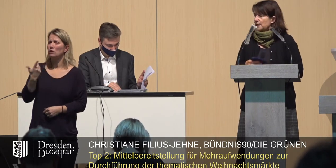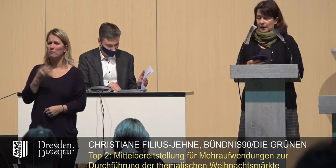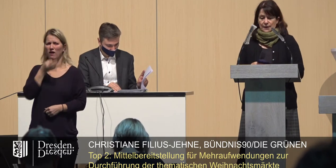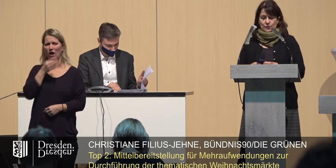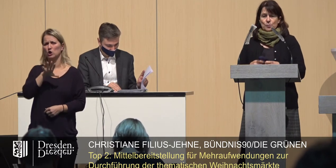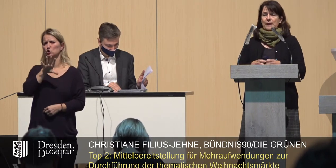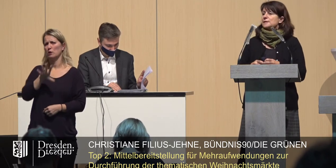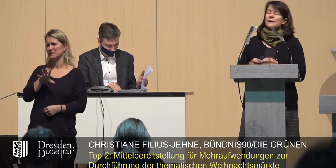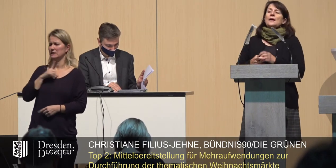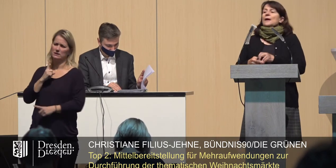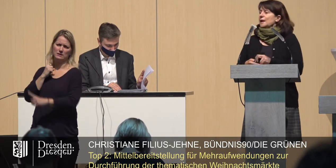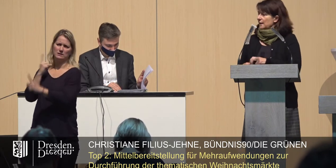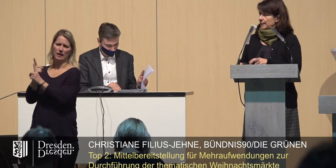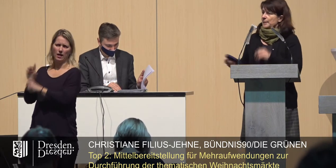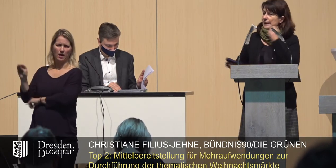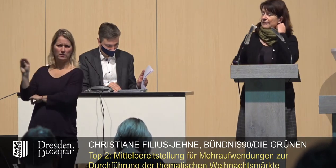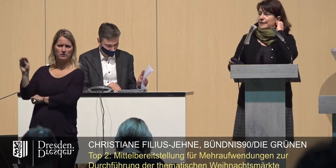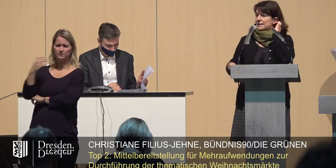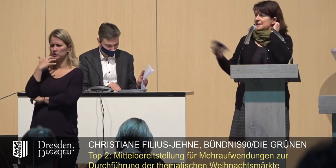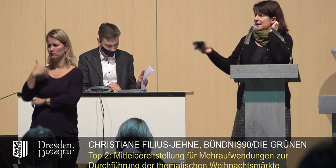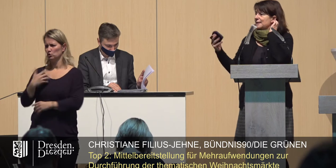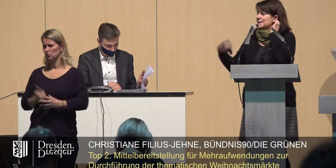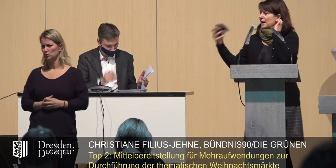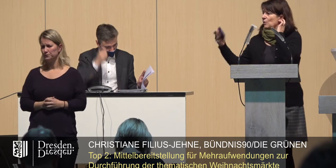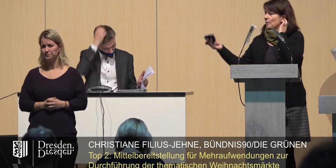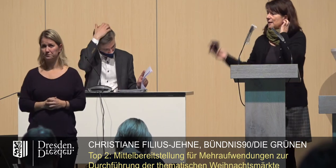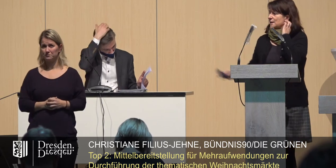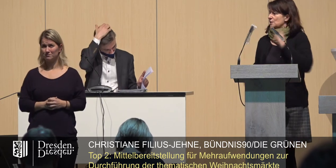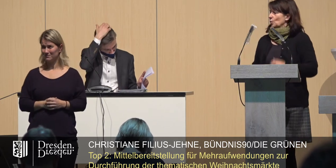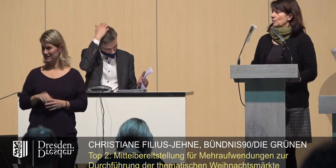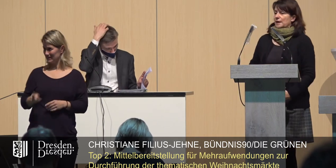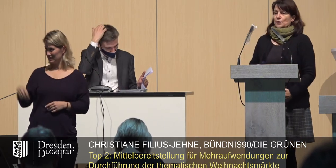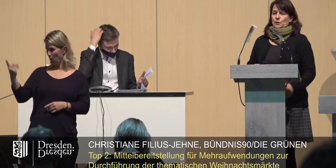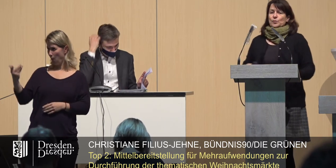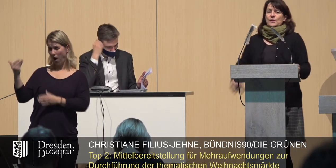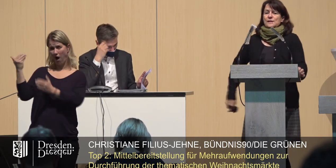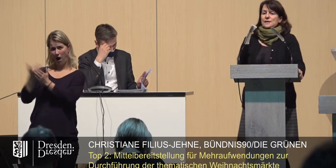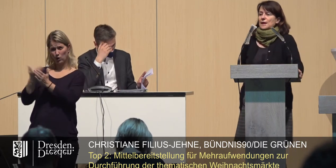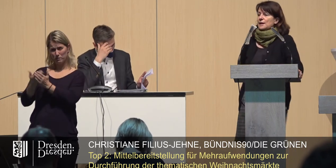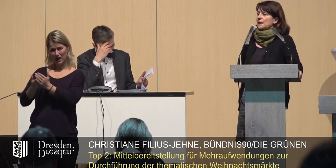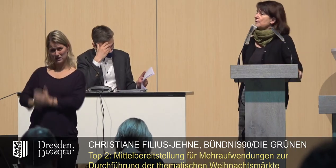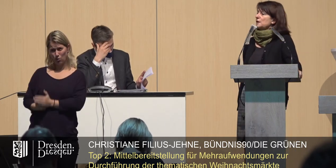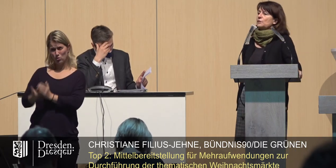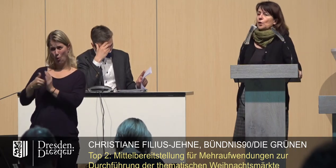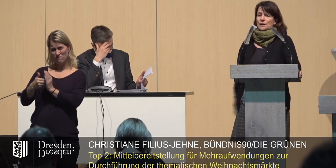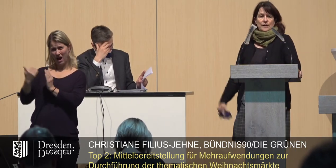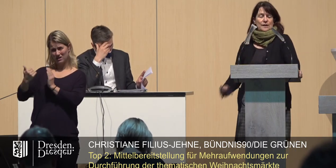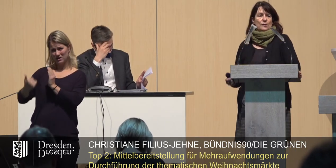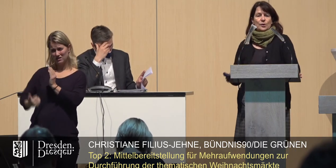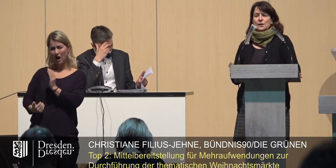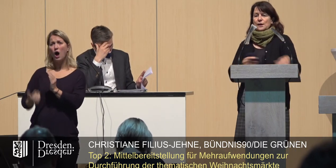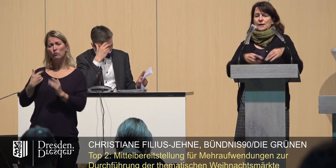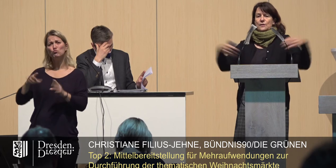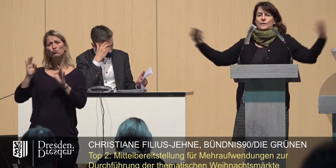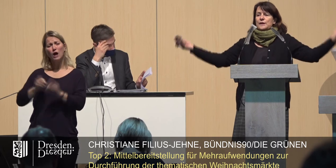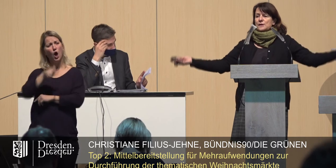mal direkt ansprechen. Wenn Sie diese Argumentation weiterführen, dass Sie sagen, ja, wie wollen wir den